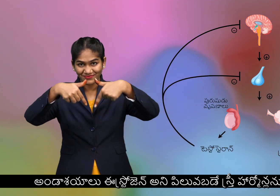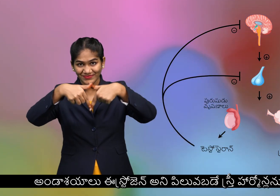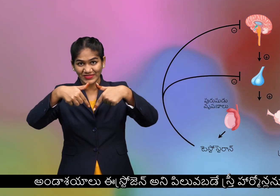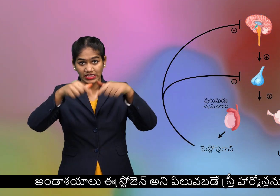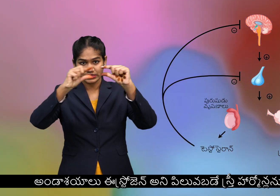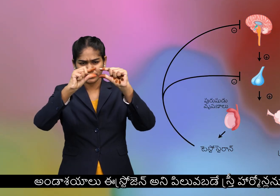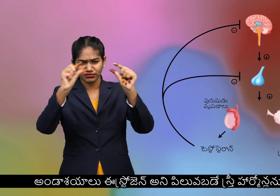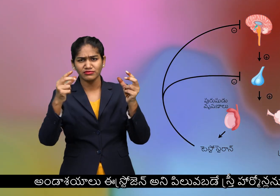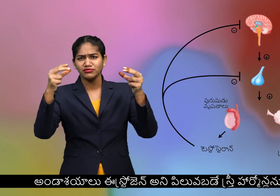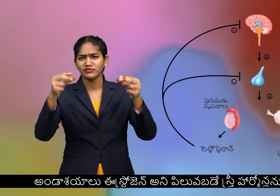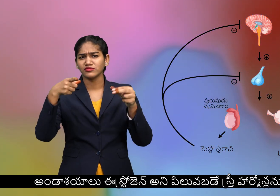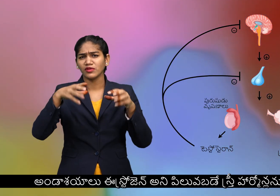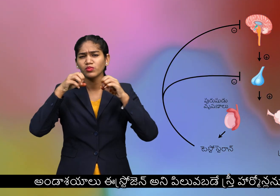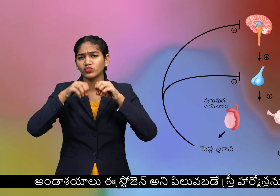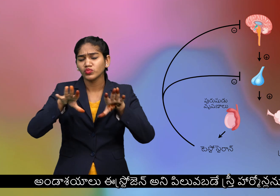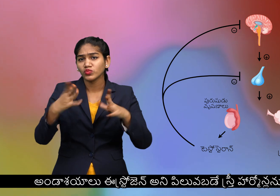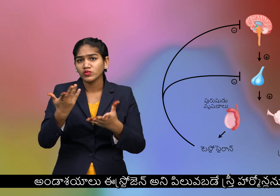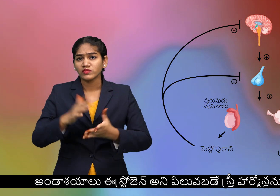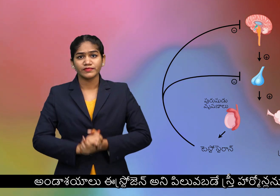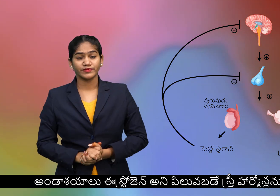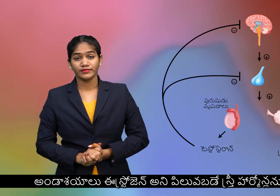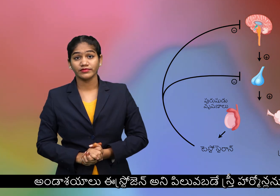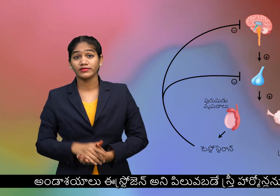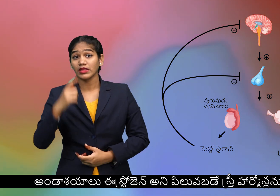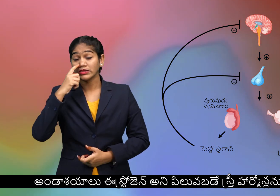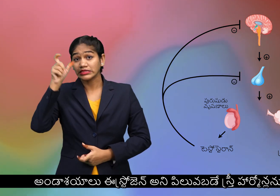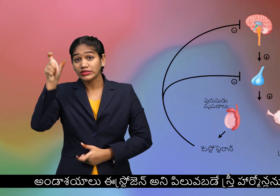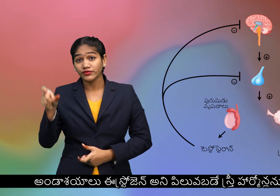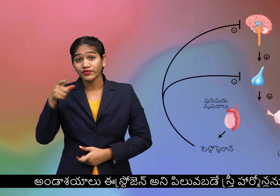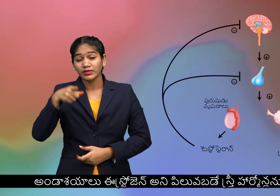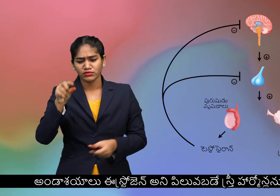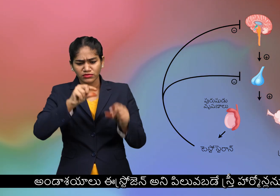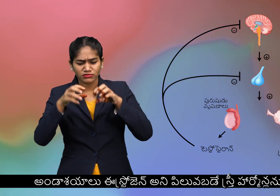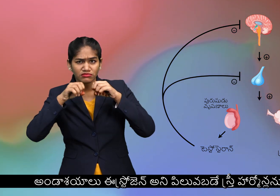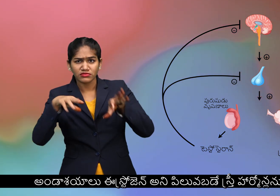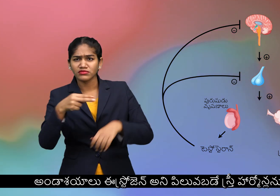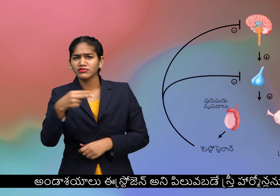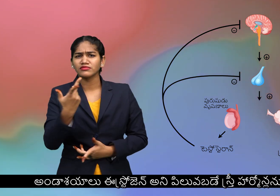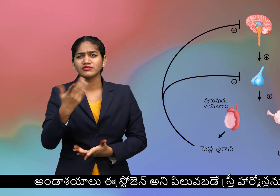అండాశయాలు ఈస్ట్రోజన్ అని పిలువబడే స్త్రీ హార్మోన్లను ఉత్పత్తి చేస్తాయి.